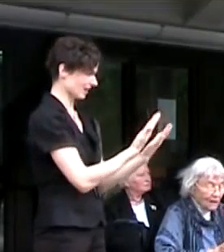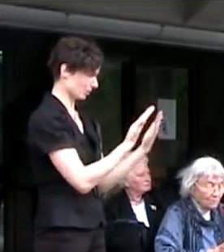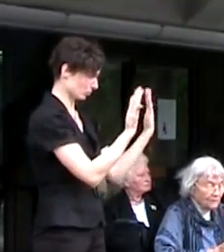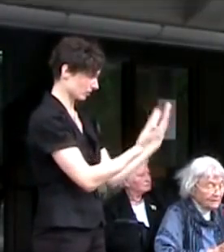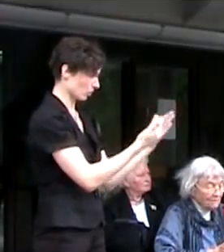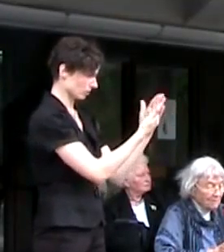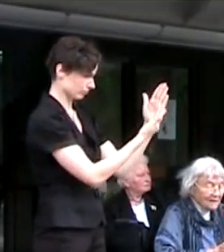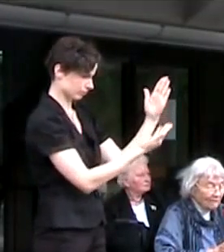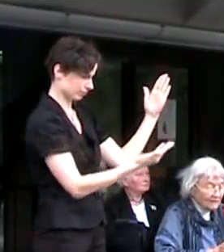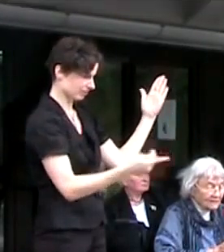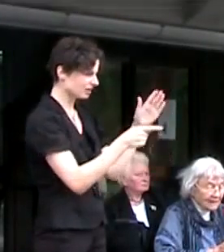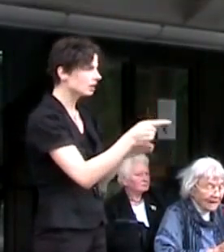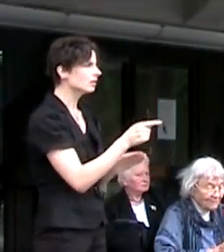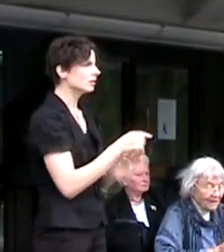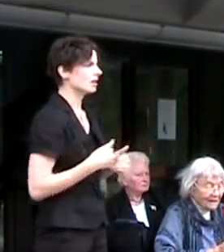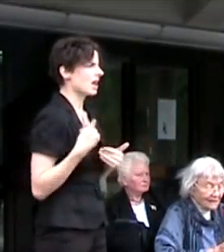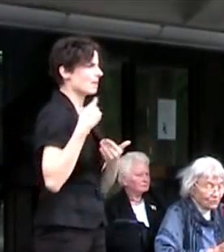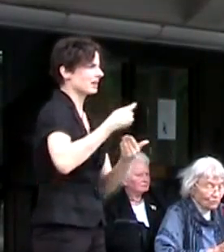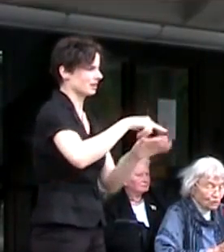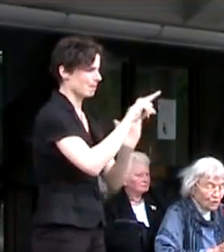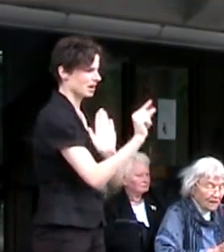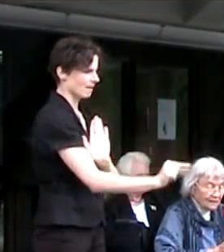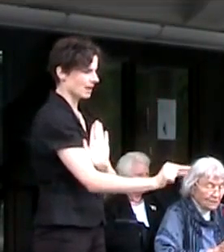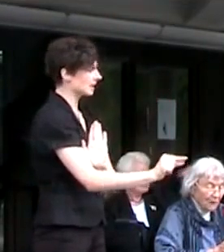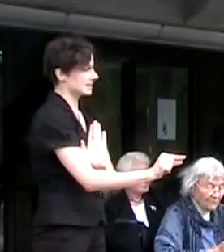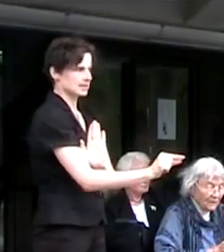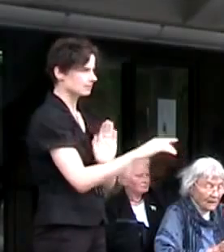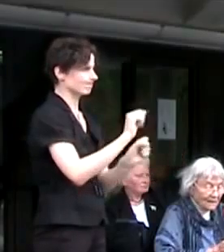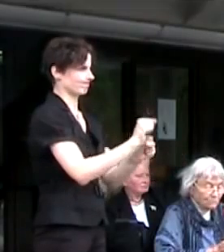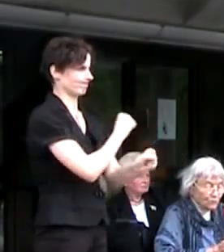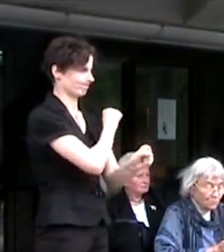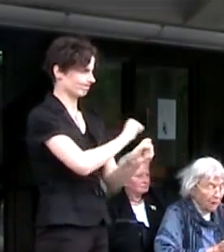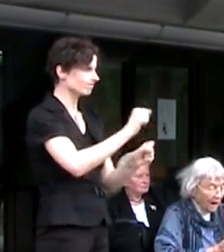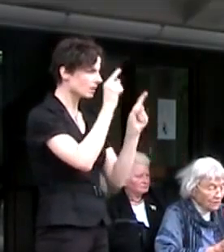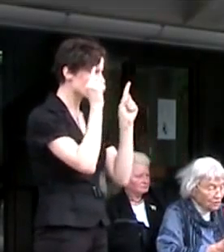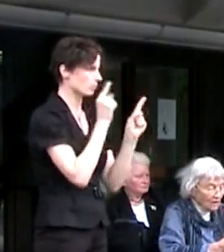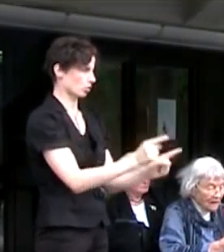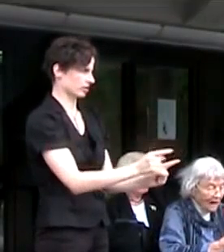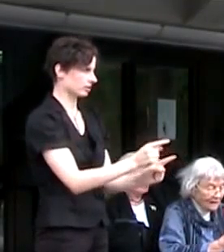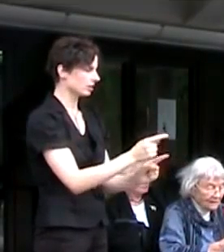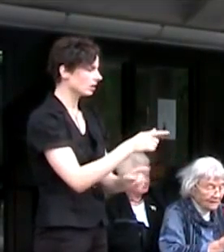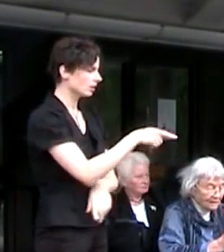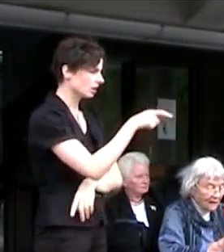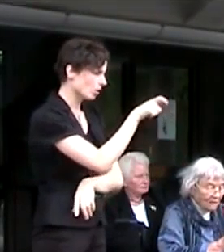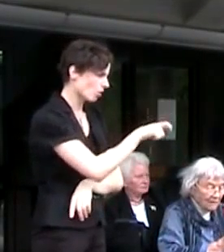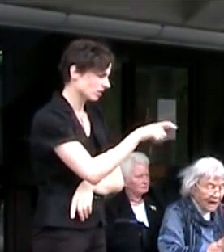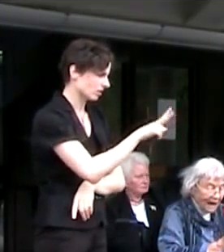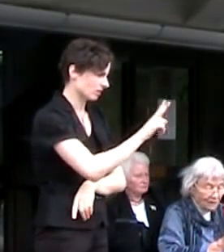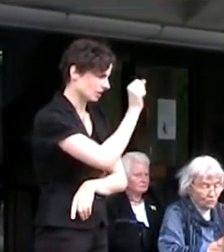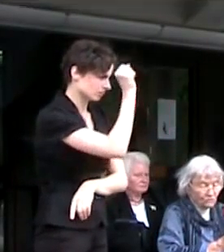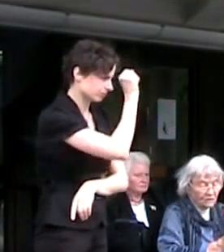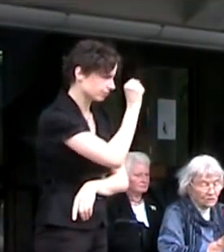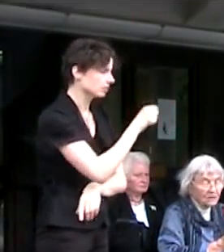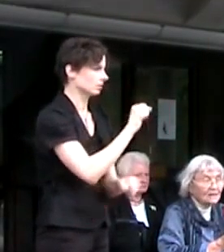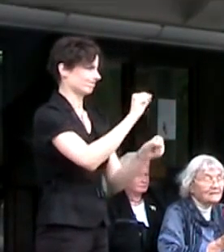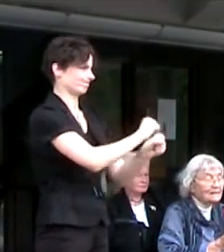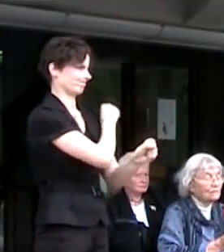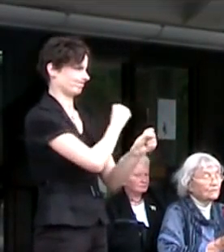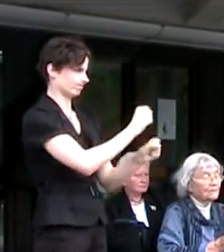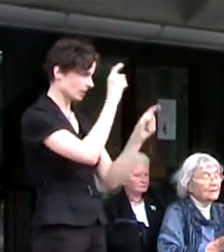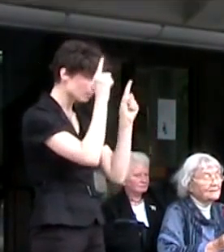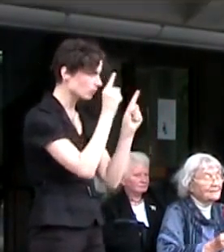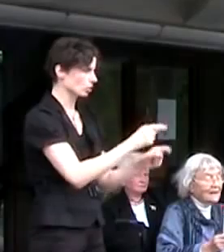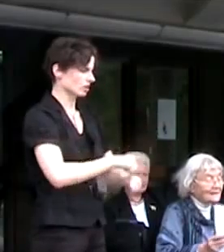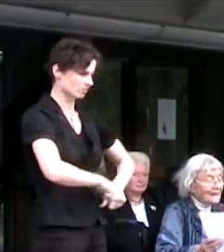die erbliche Minderwertigkeit, das Unschädlichmachen der psychopathisch Entachteten mit Einschluss der